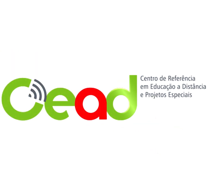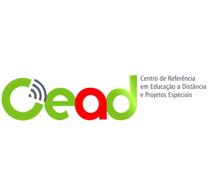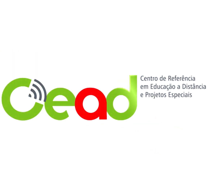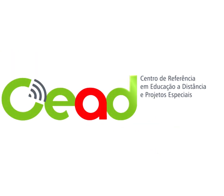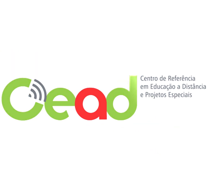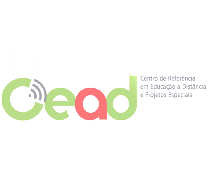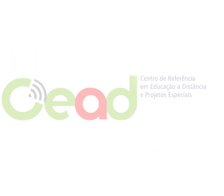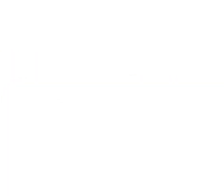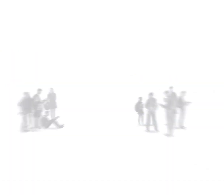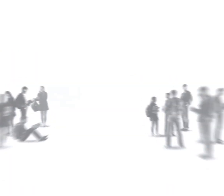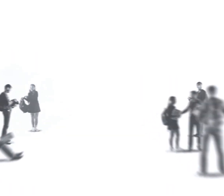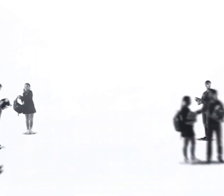Música